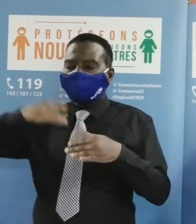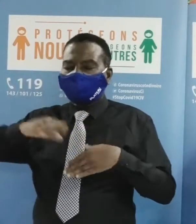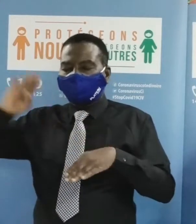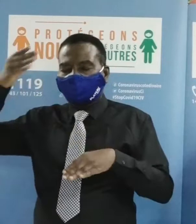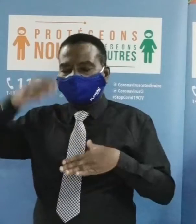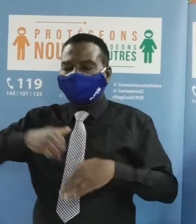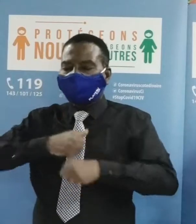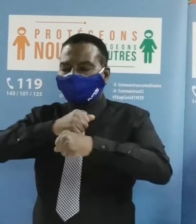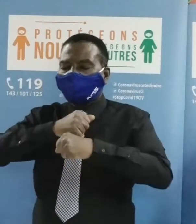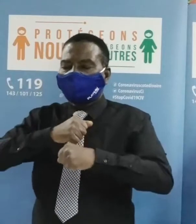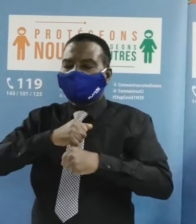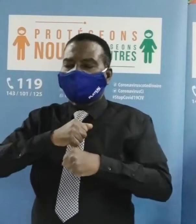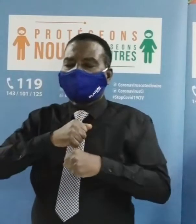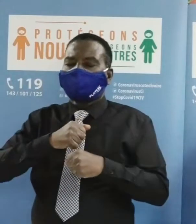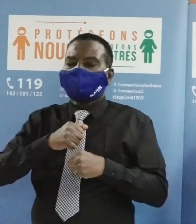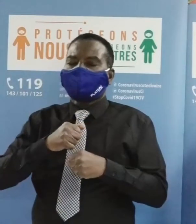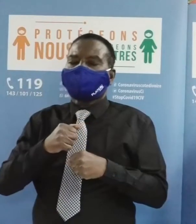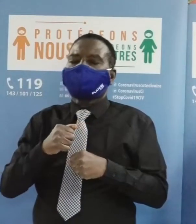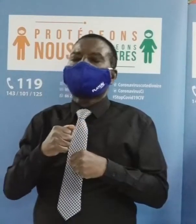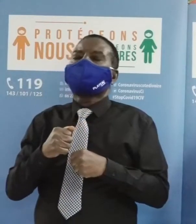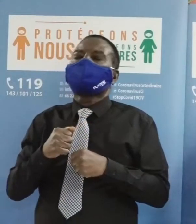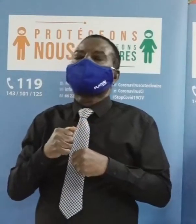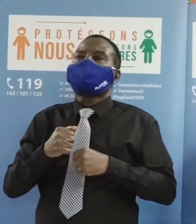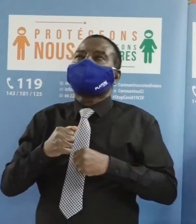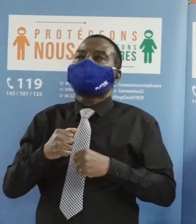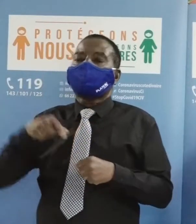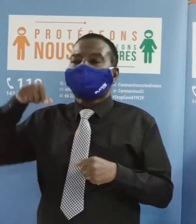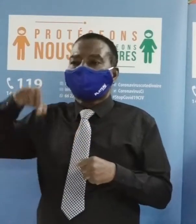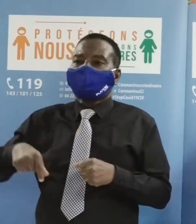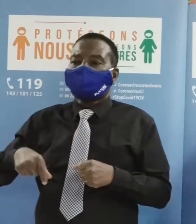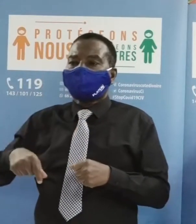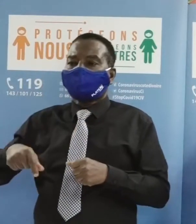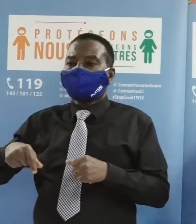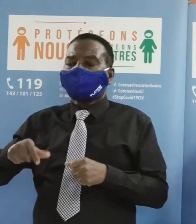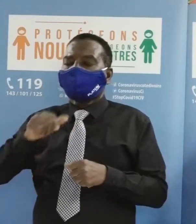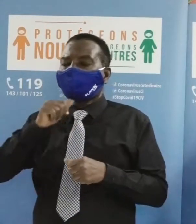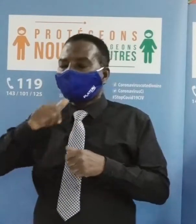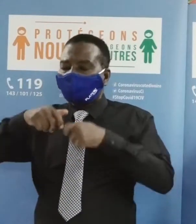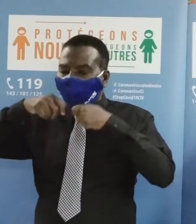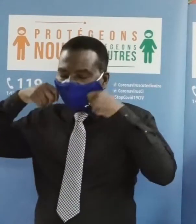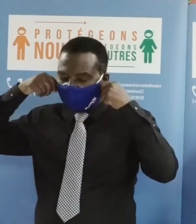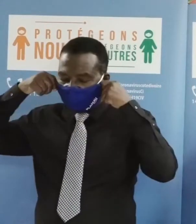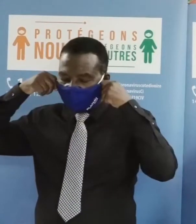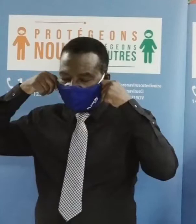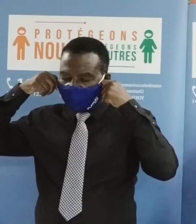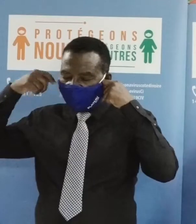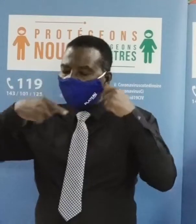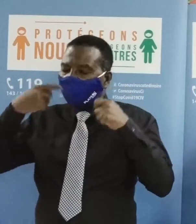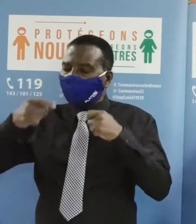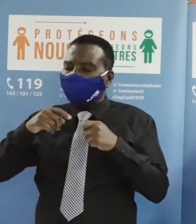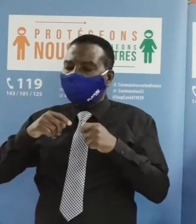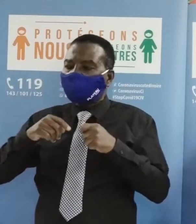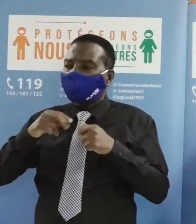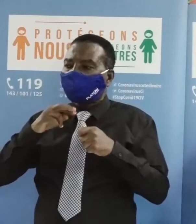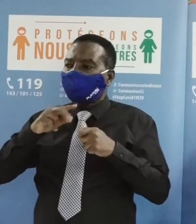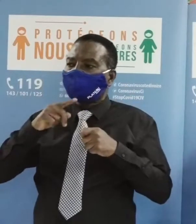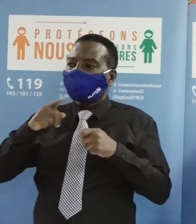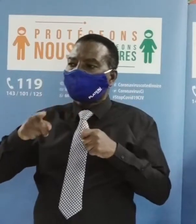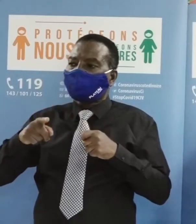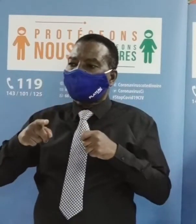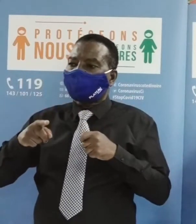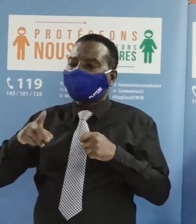défense que le non port du masque qui dénote en espèces